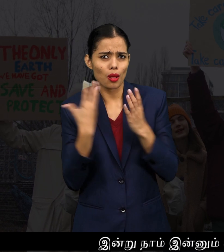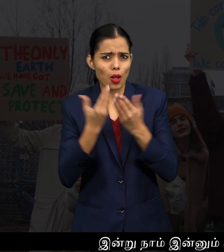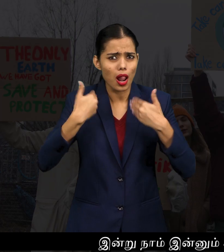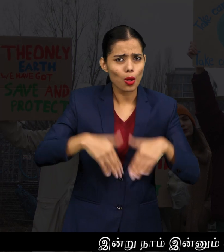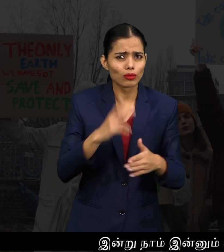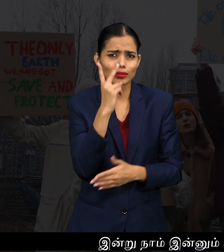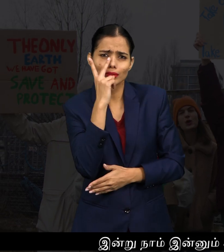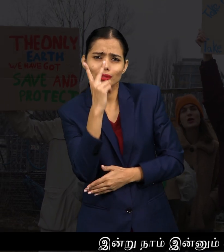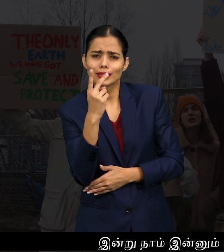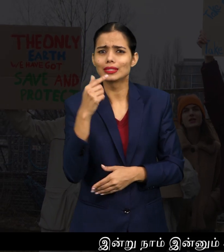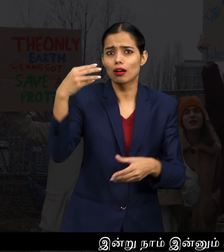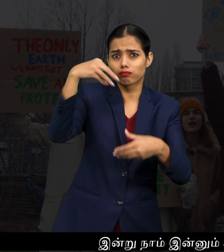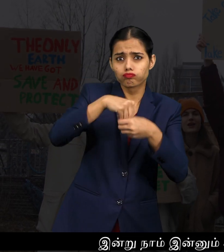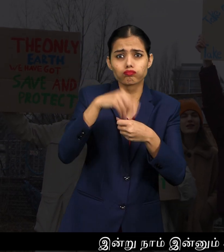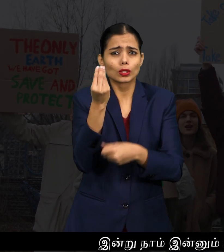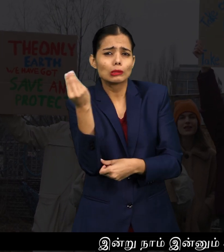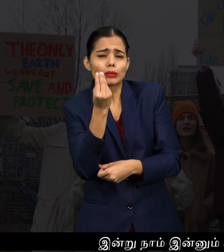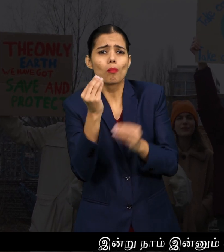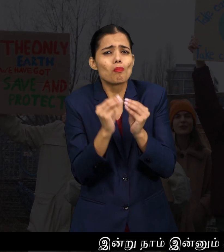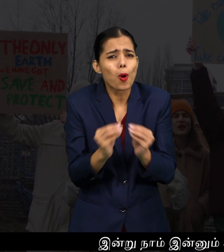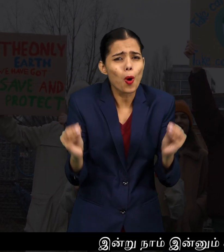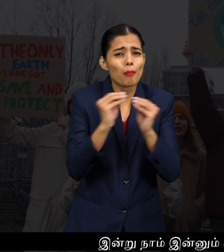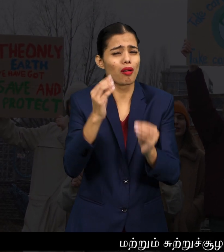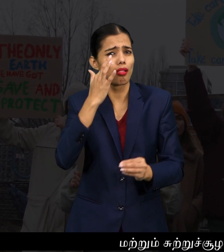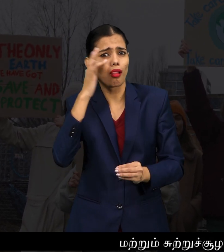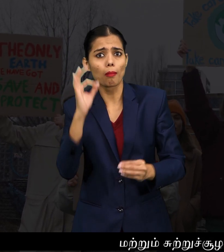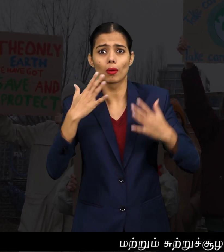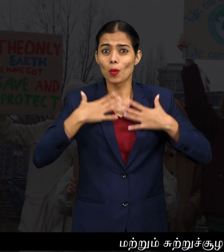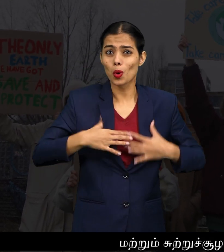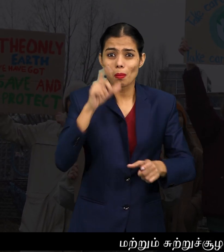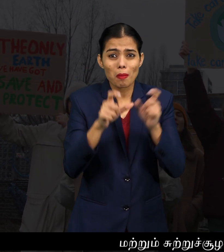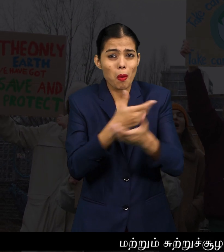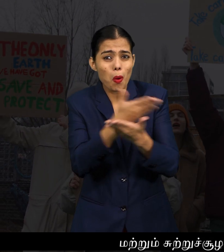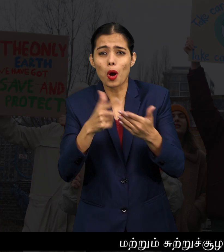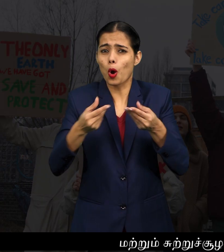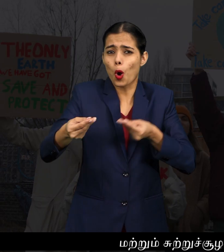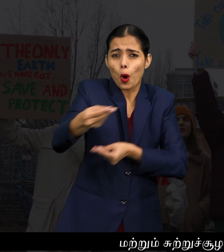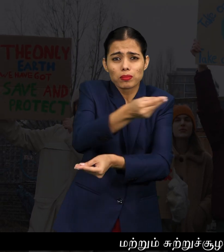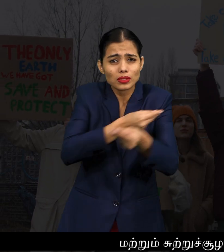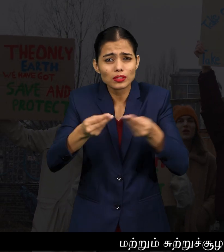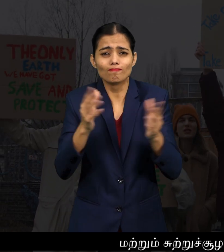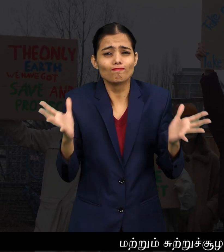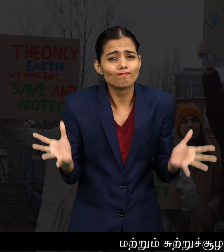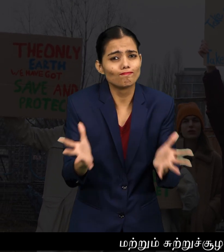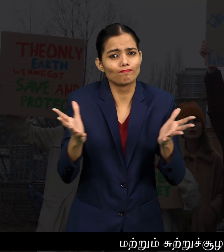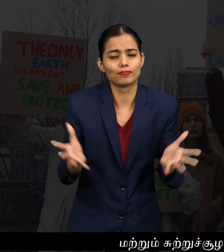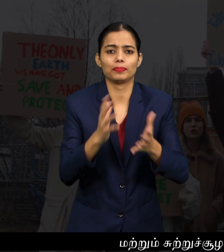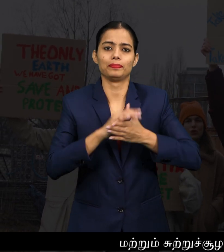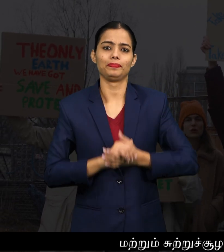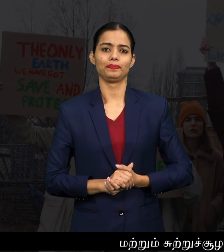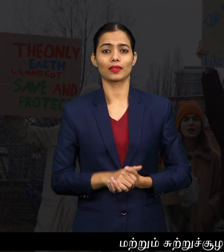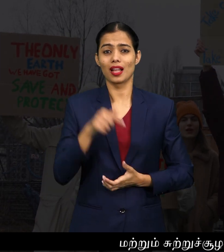இன்று நாம் இன்னும் சில முக்கியமான மனித உரிமைகள் மற்றும் சுற்றுச்சூழல் இயக்கங்களை பார்ப்போம்.